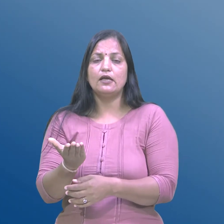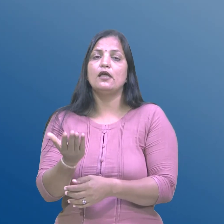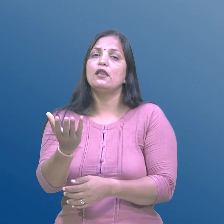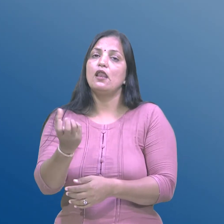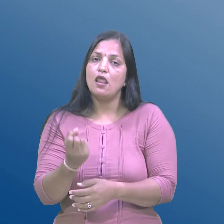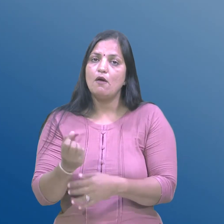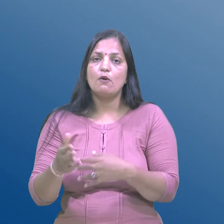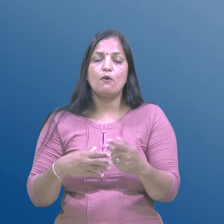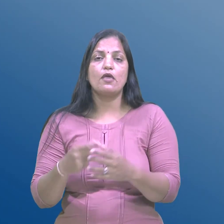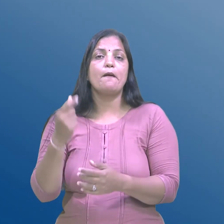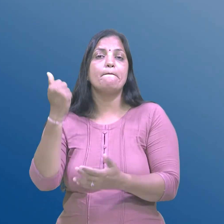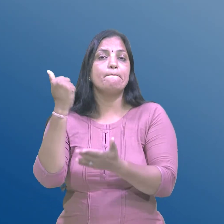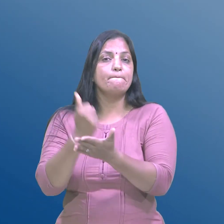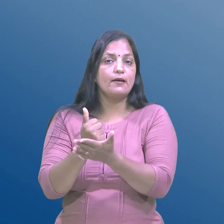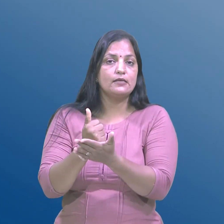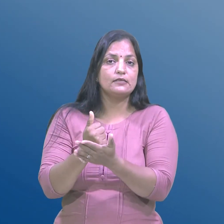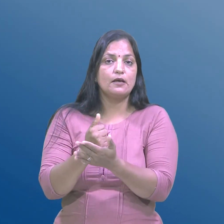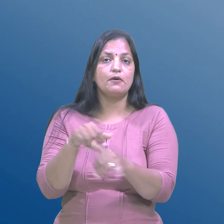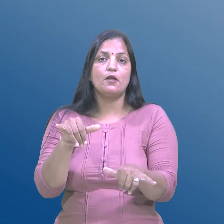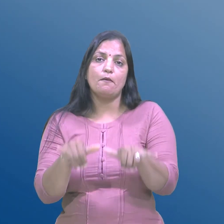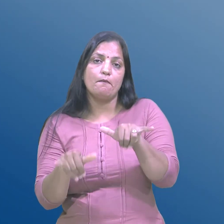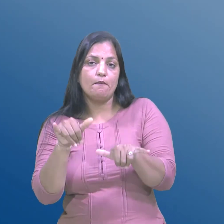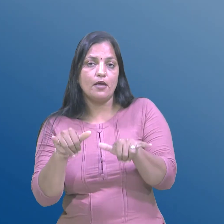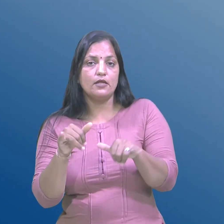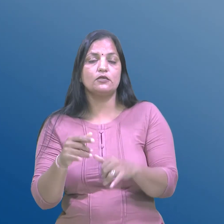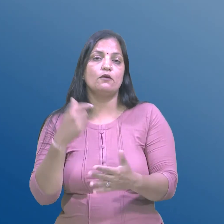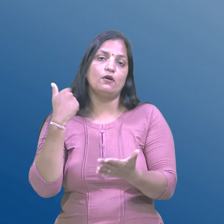નાણાકીય બાબતો પર નિયંત્રણ કરવાનો અધિકાર છે,